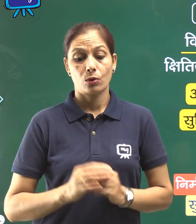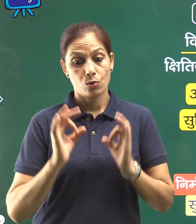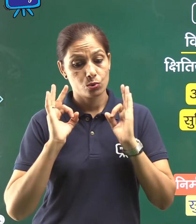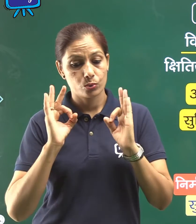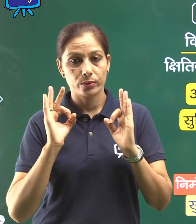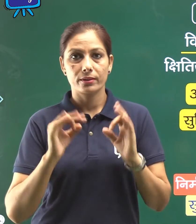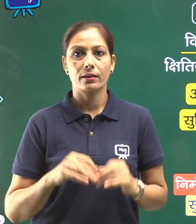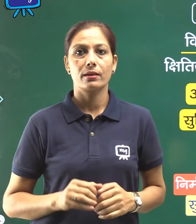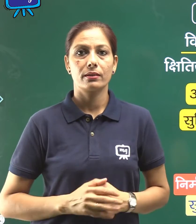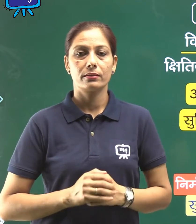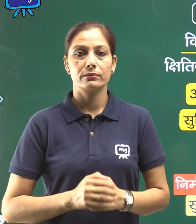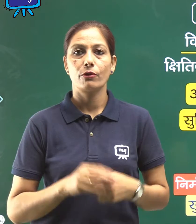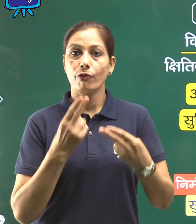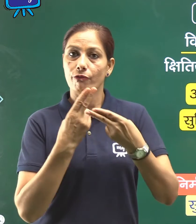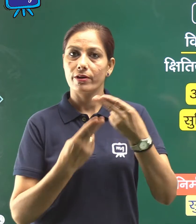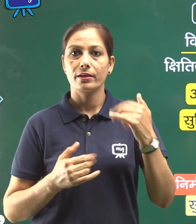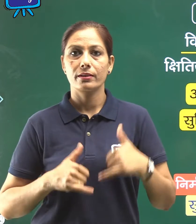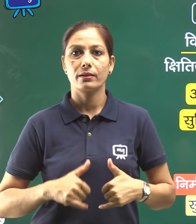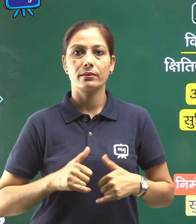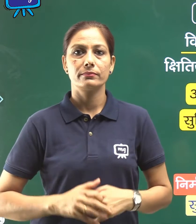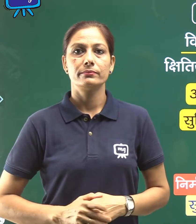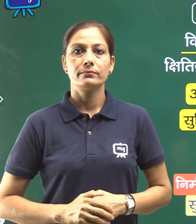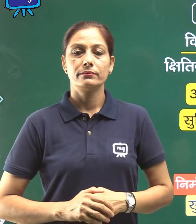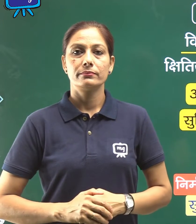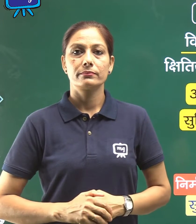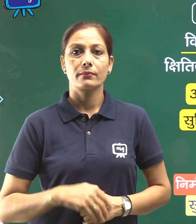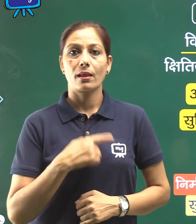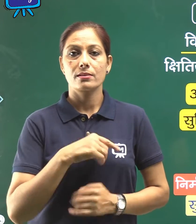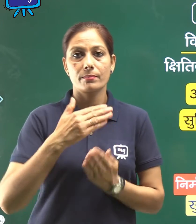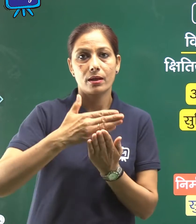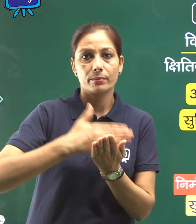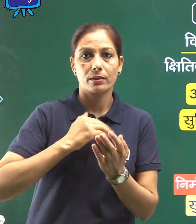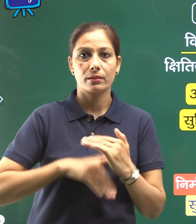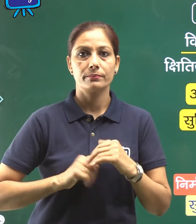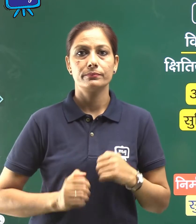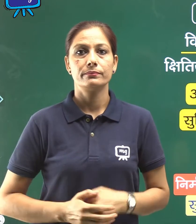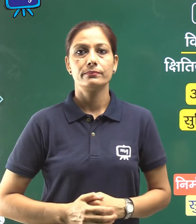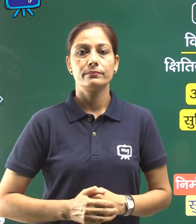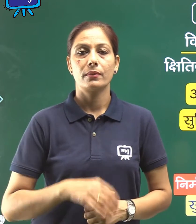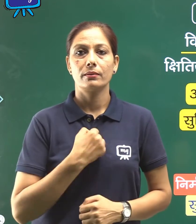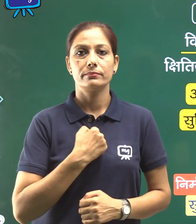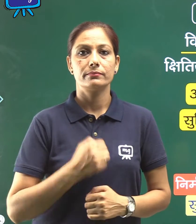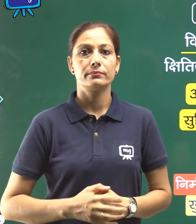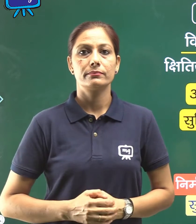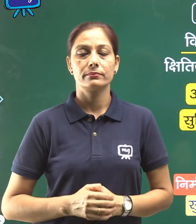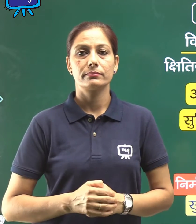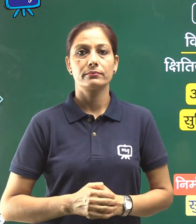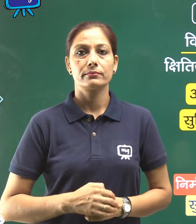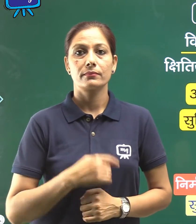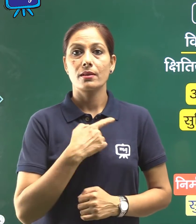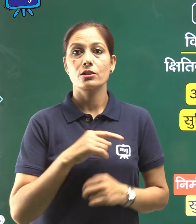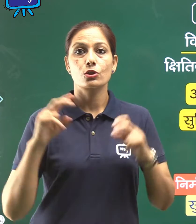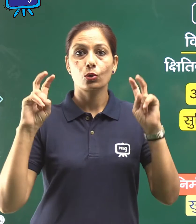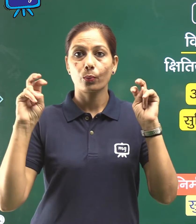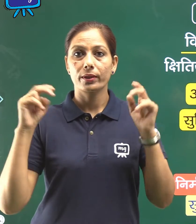सुंदरता का वर्णन था। इस भाग में हम इस अध्याय